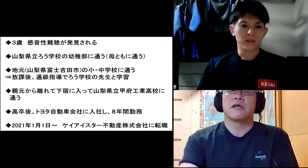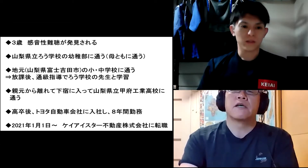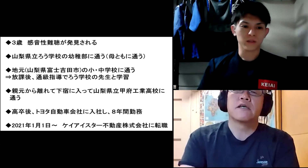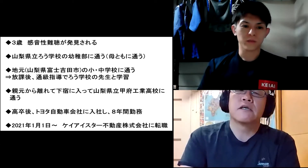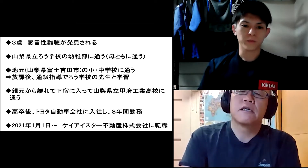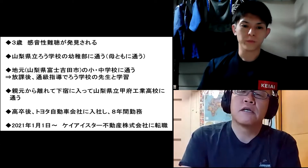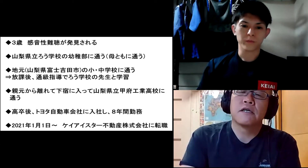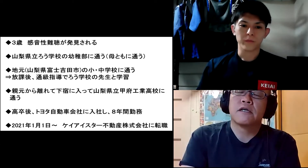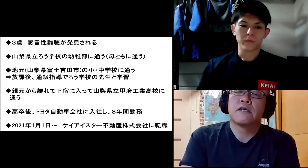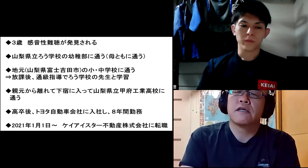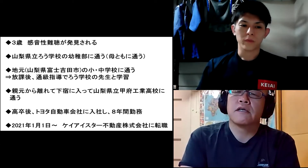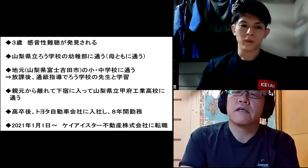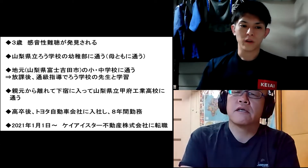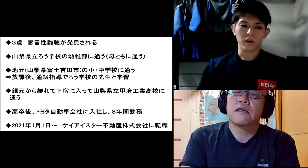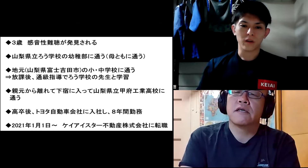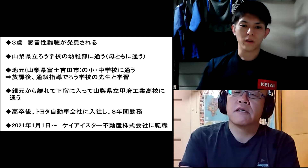ました。